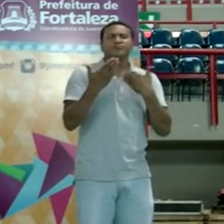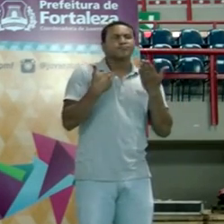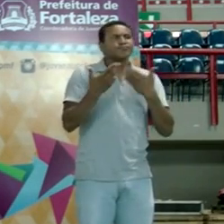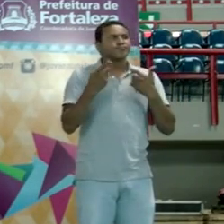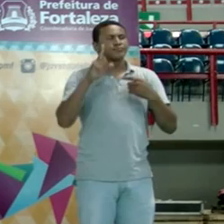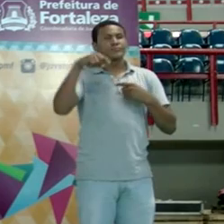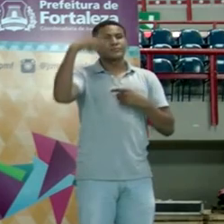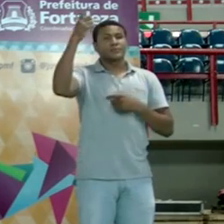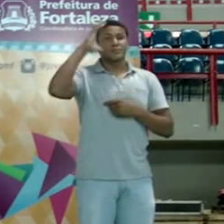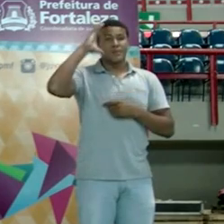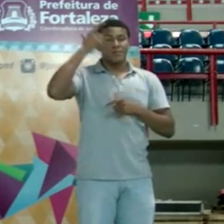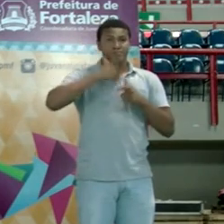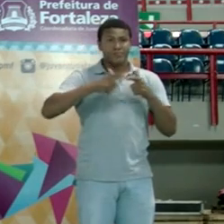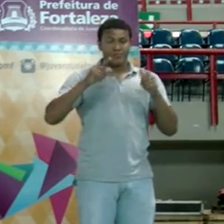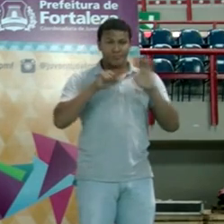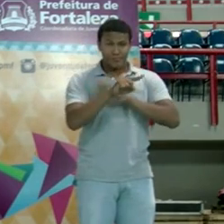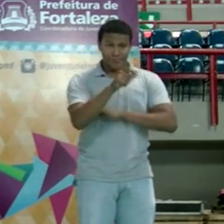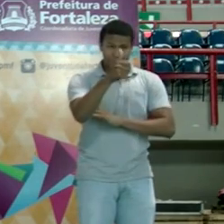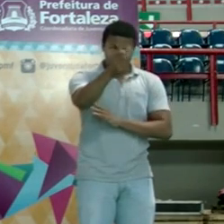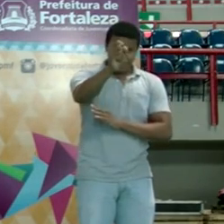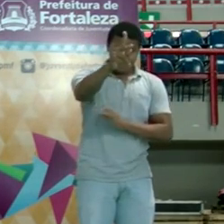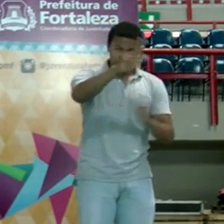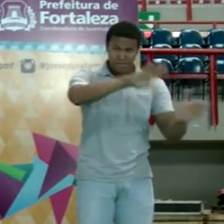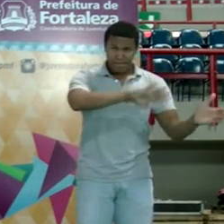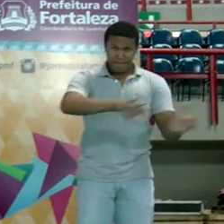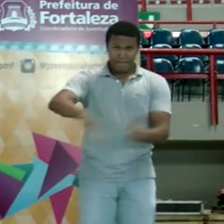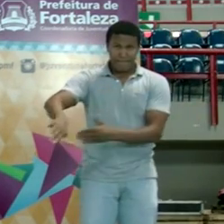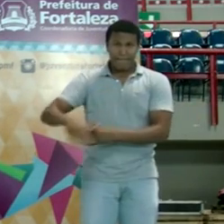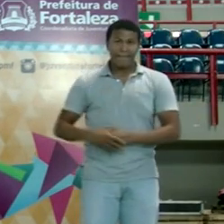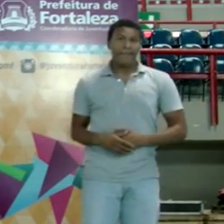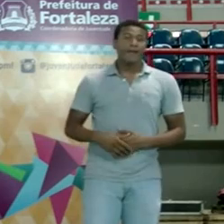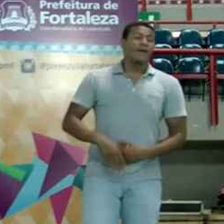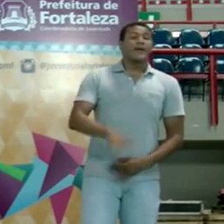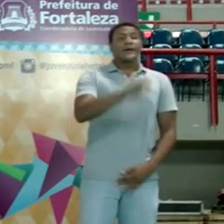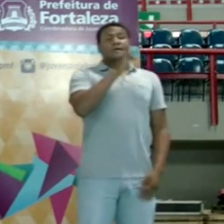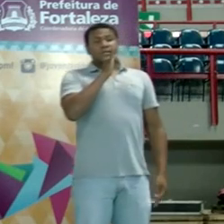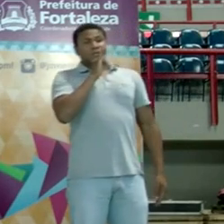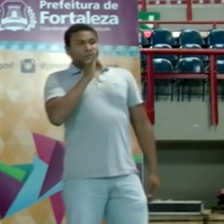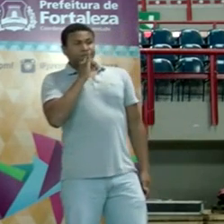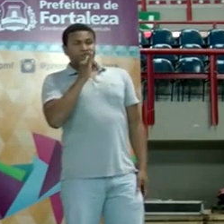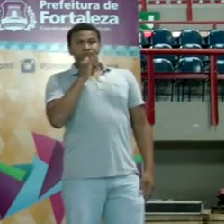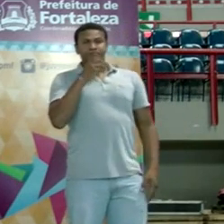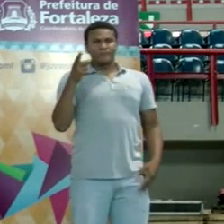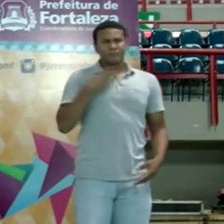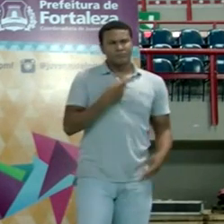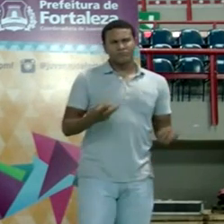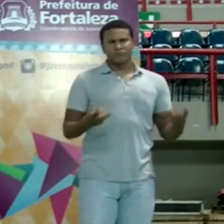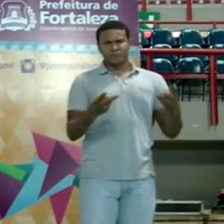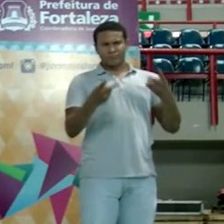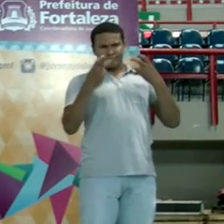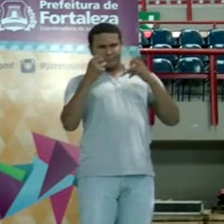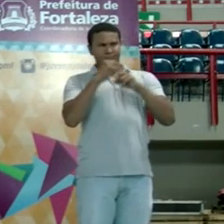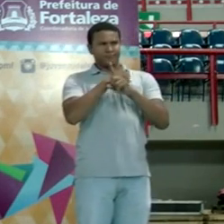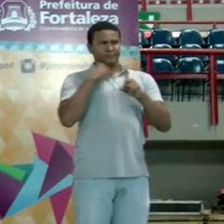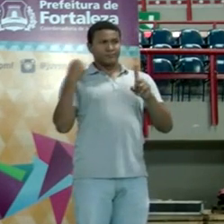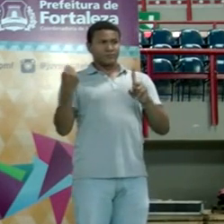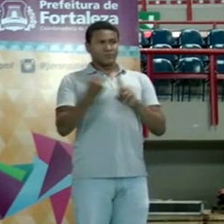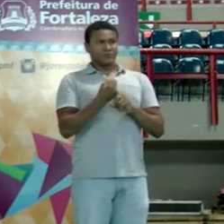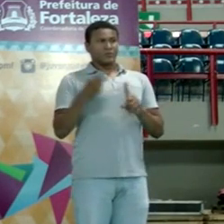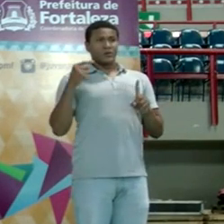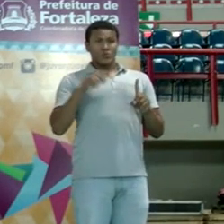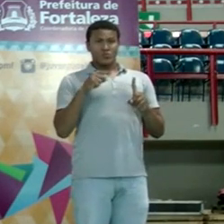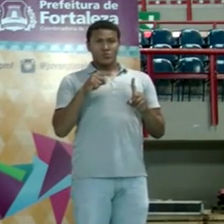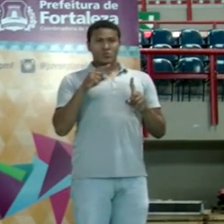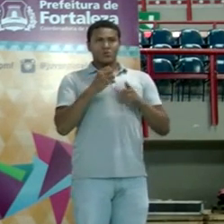bom? Vamos começar então? Pessoal, quando você observa a questão da sociologia, a sociologia